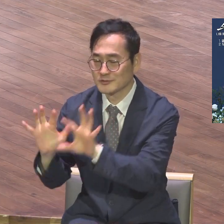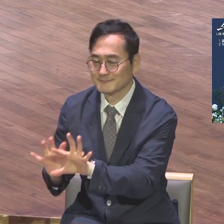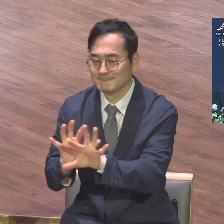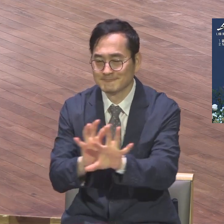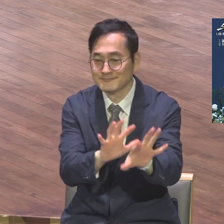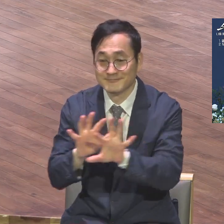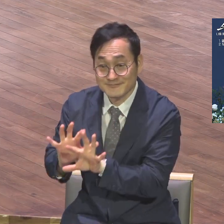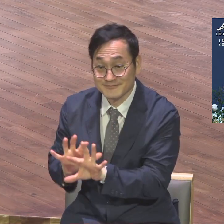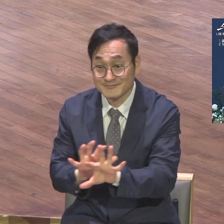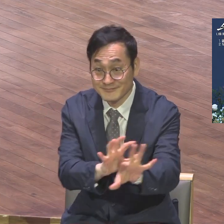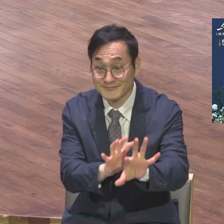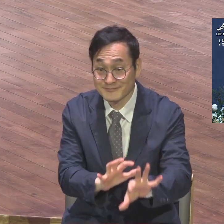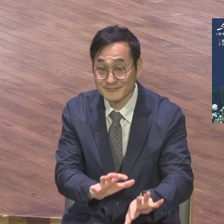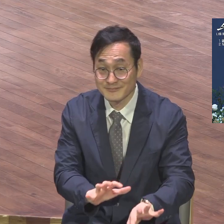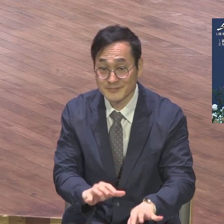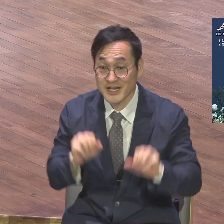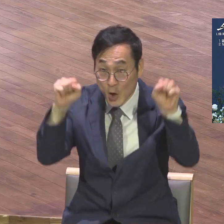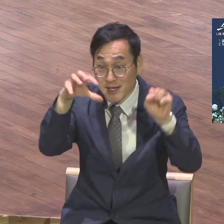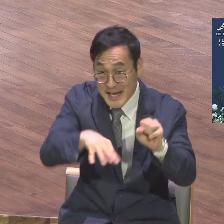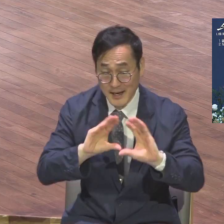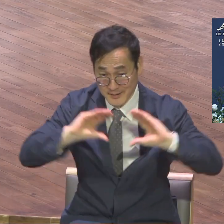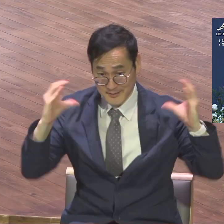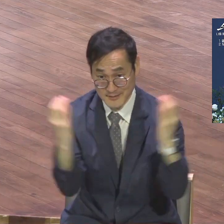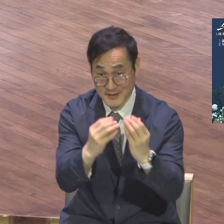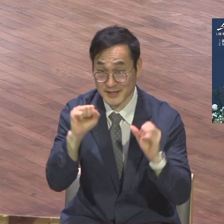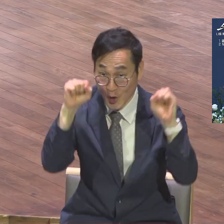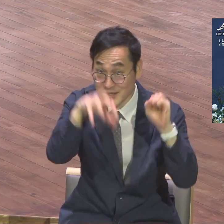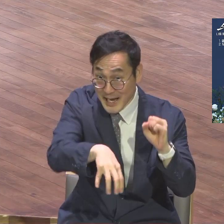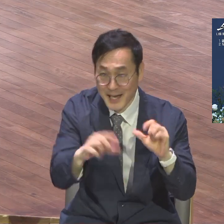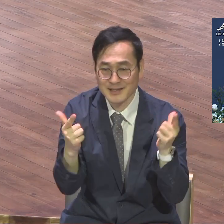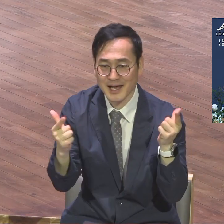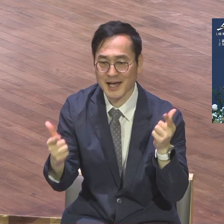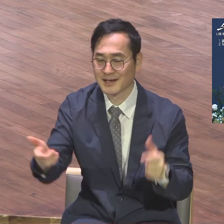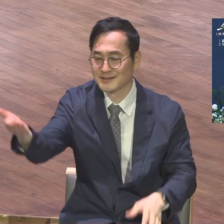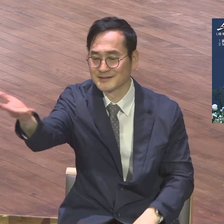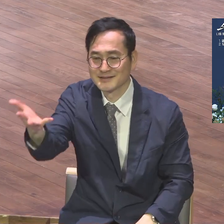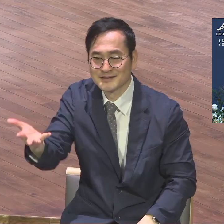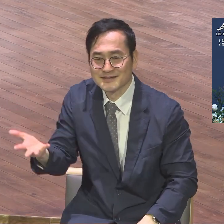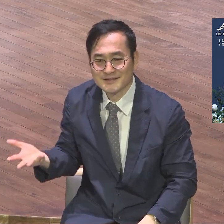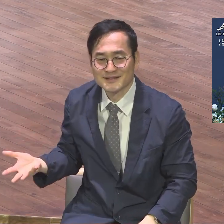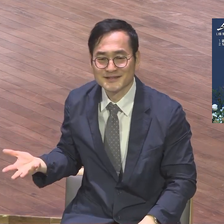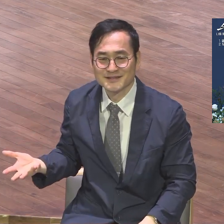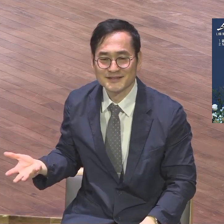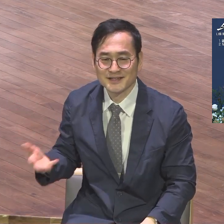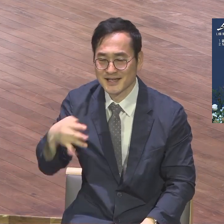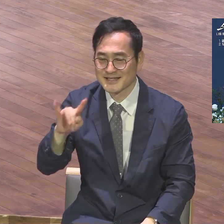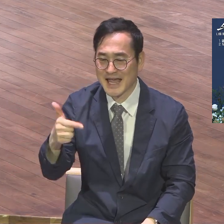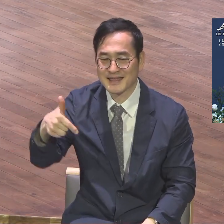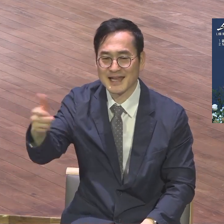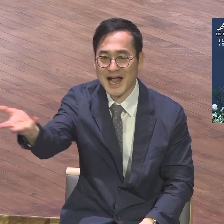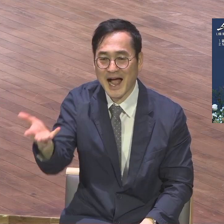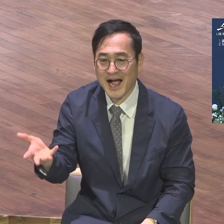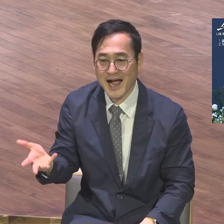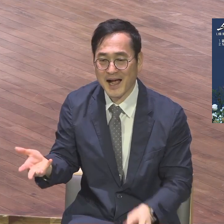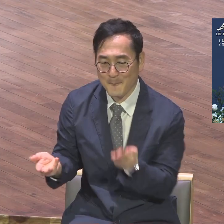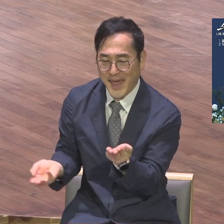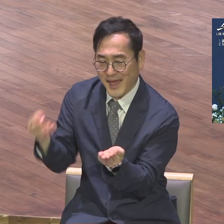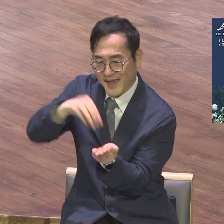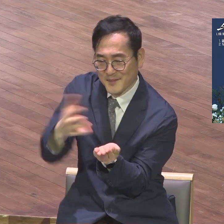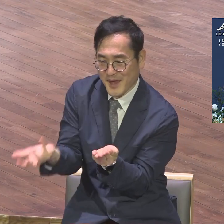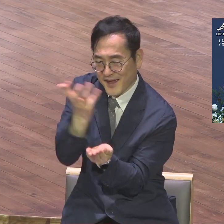아니에요. 센강, 센강을 따라서 국가별로 배를 타고 쫙 그렇게 입장을